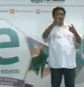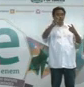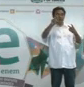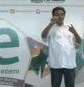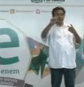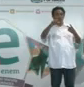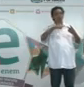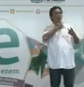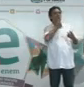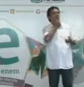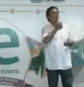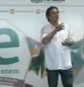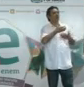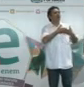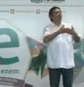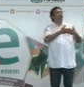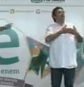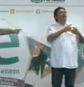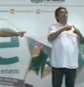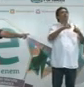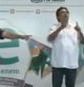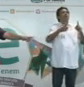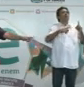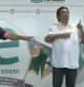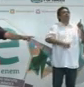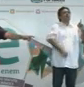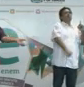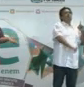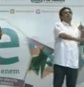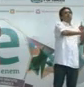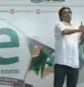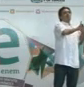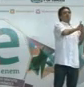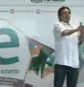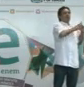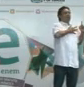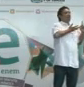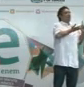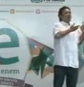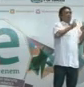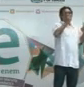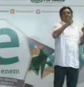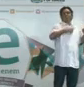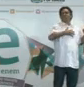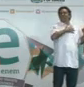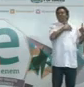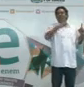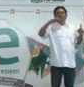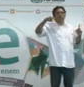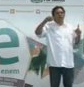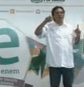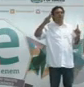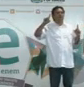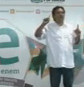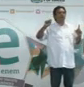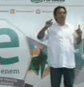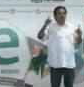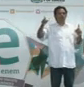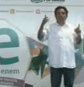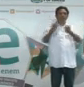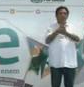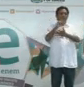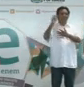apaixonado por uma menina, mas ele está envolvido com a conjuração mineira, quer dizer, com a Inconfidência Mineira. E aí ele é expulso